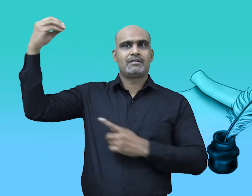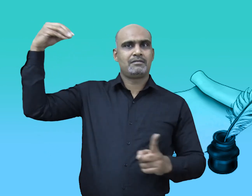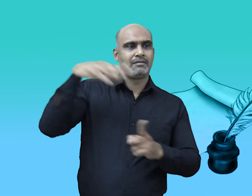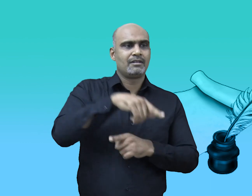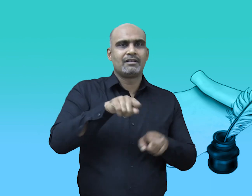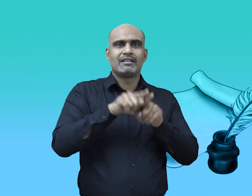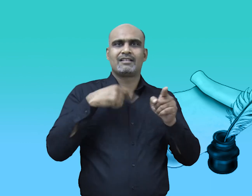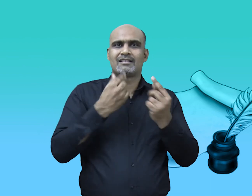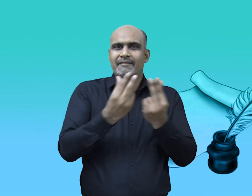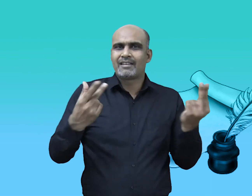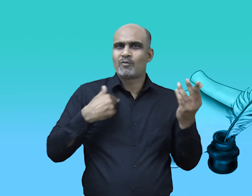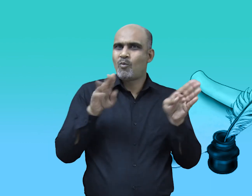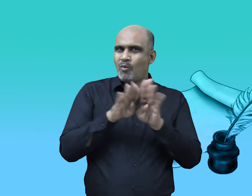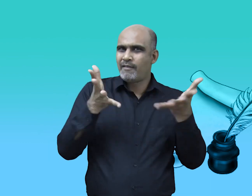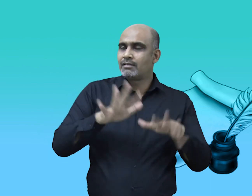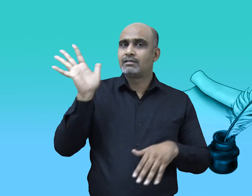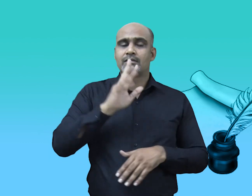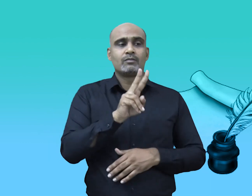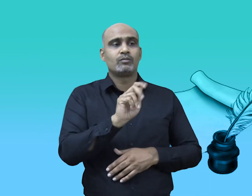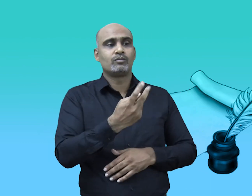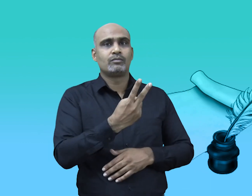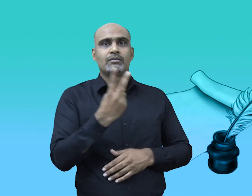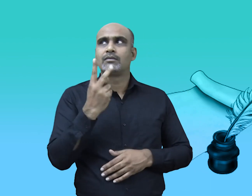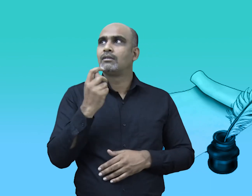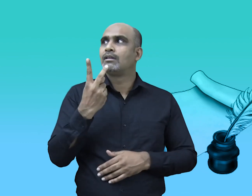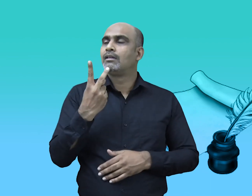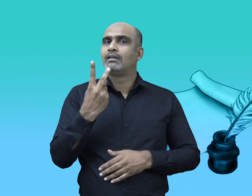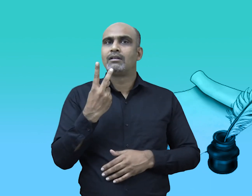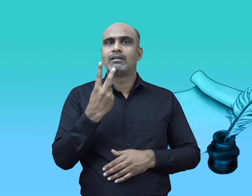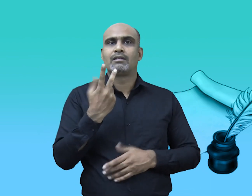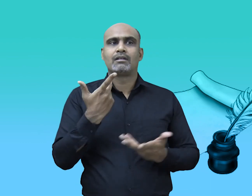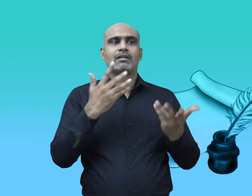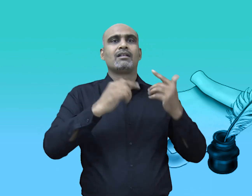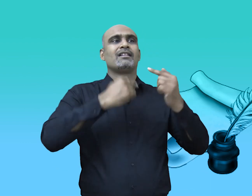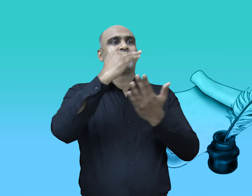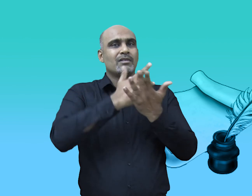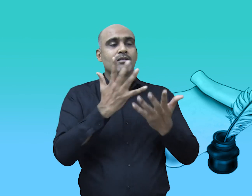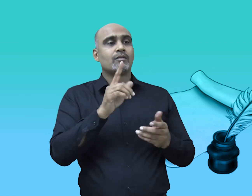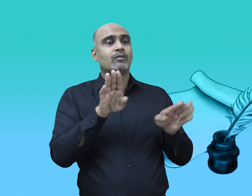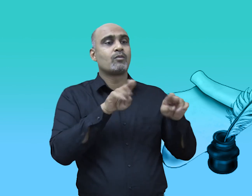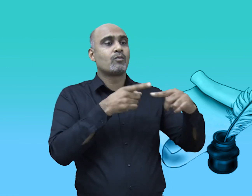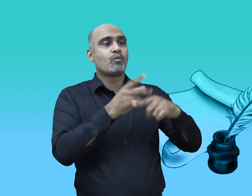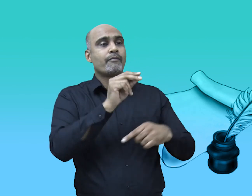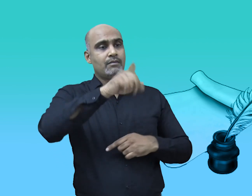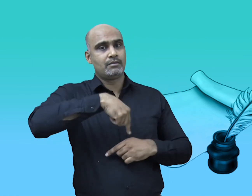सारिणी के अनुसार ही कार्य होता है। इन कंपनियों का संचालन केवल उनके नियमों के अनुसार होता